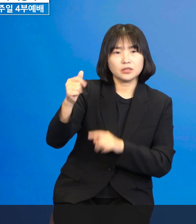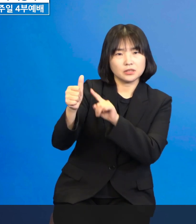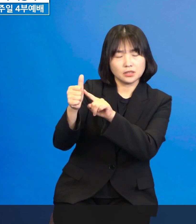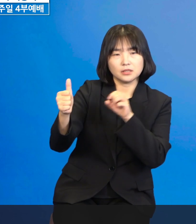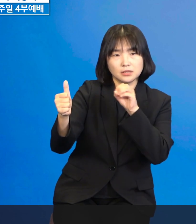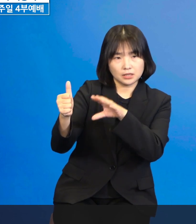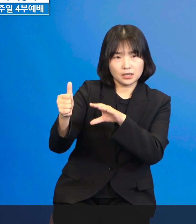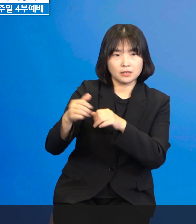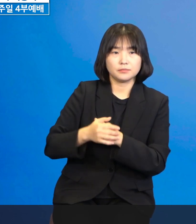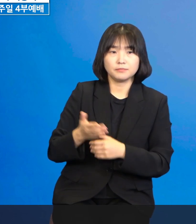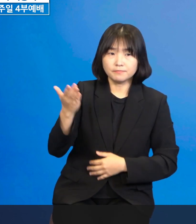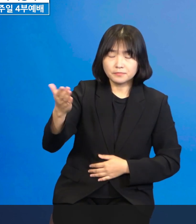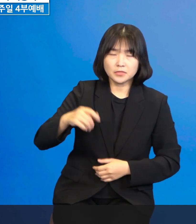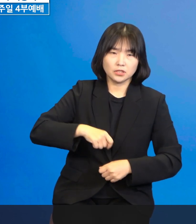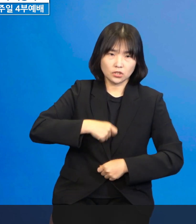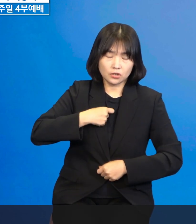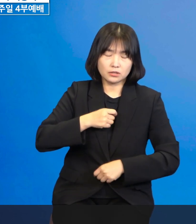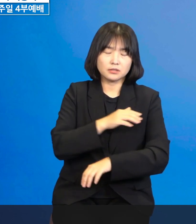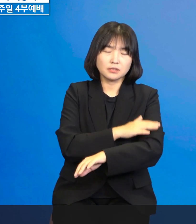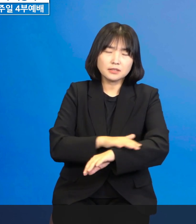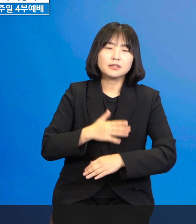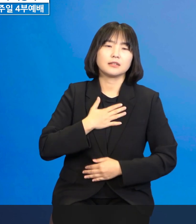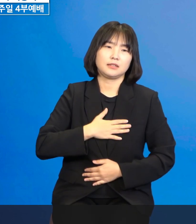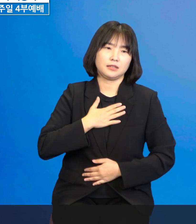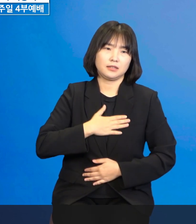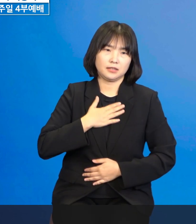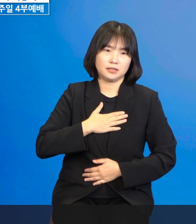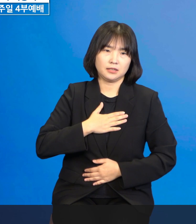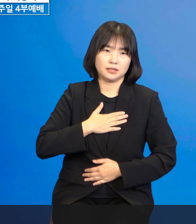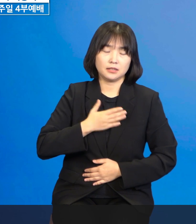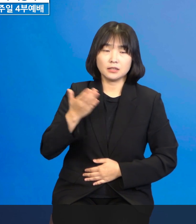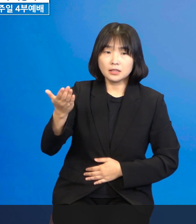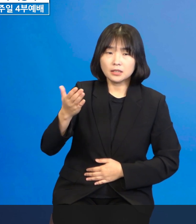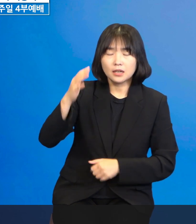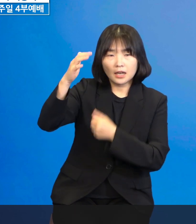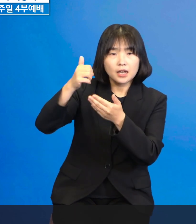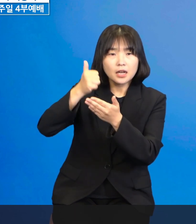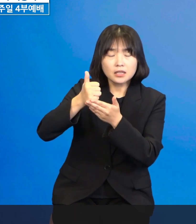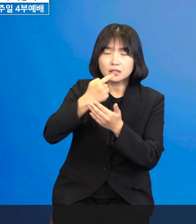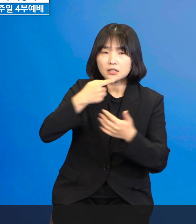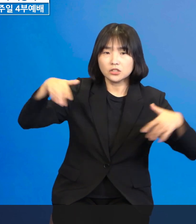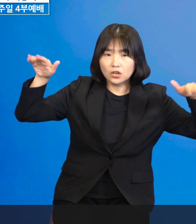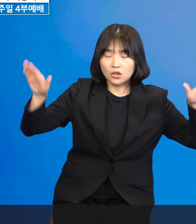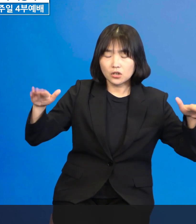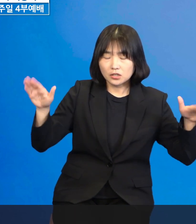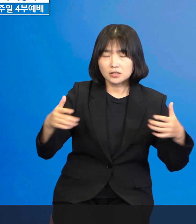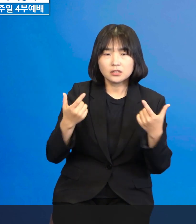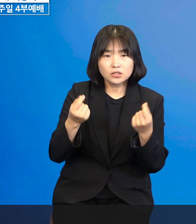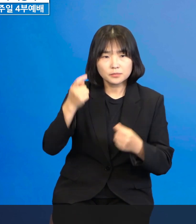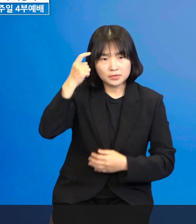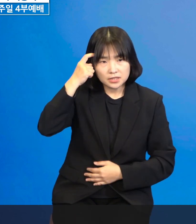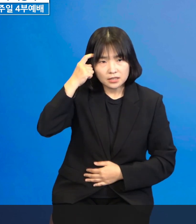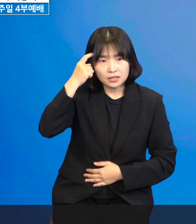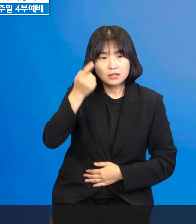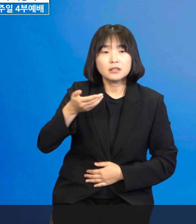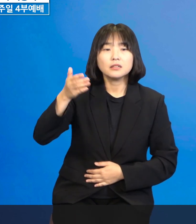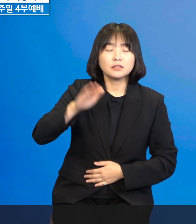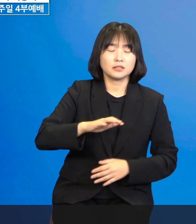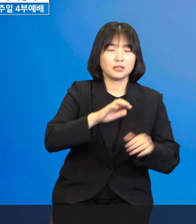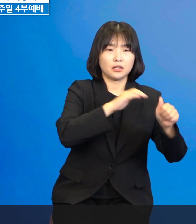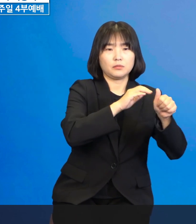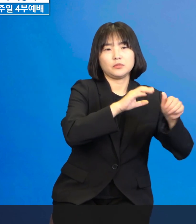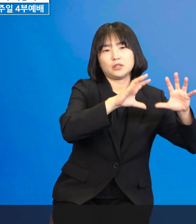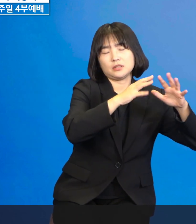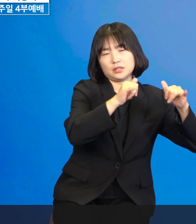대답하였다. 장군이 정직하다는 것을 나는 잘 아오. 나는 장군을 하나님의 천사처럼 여기오.